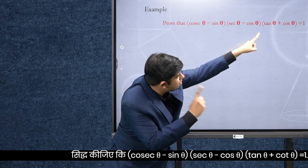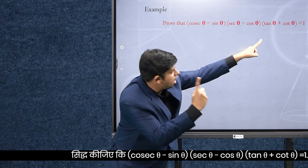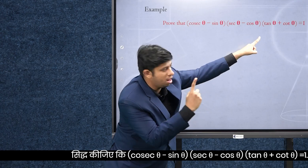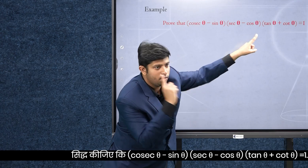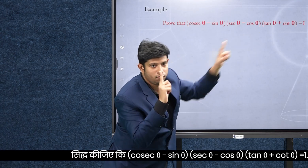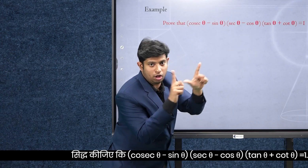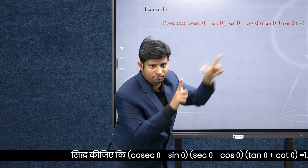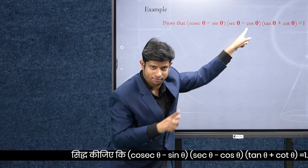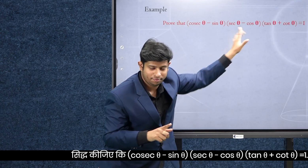प्लस कॉट।